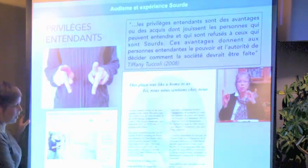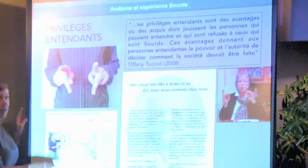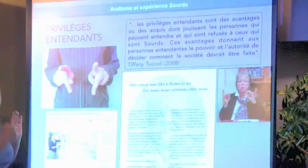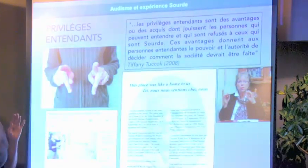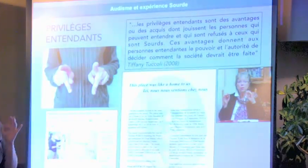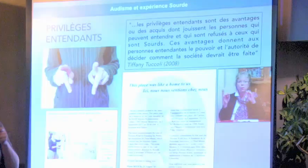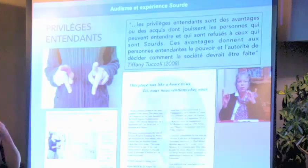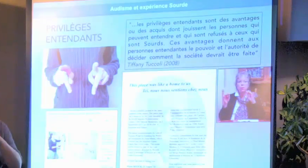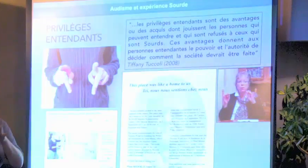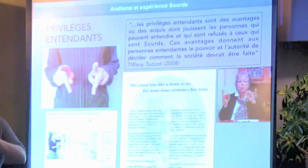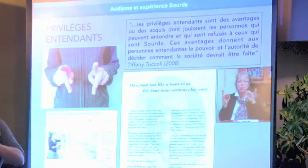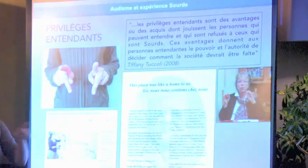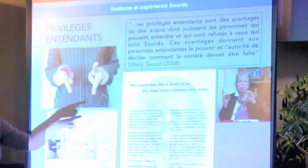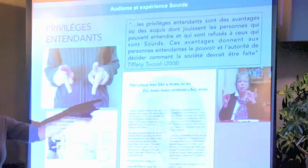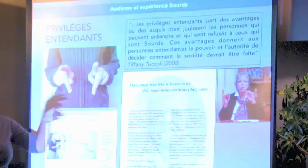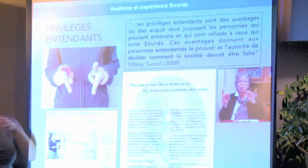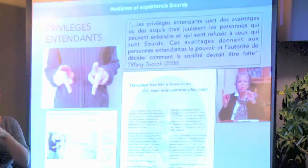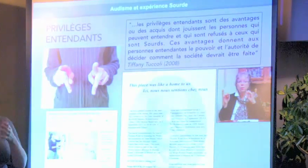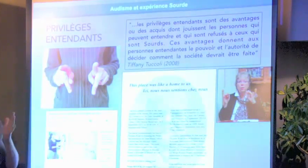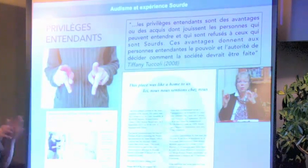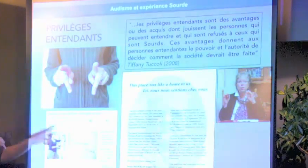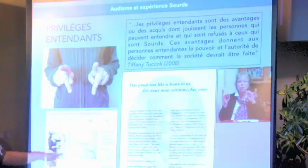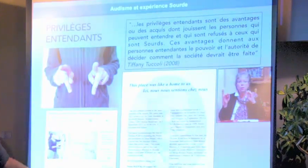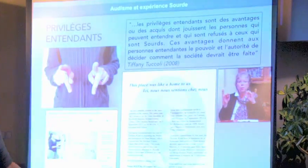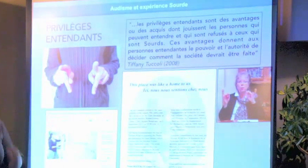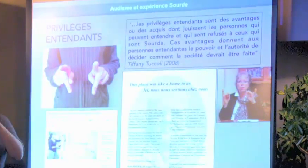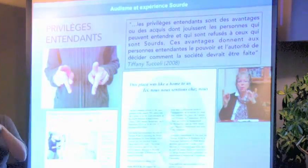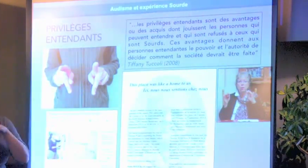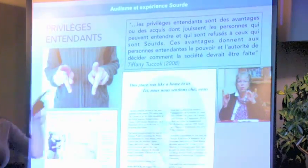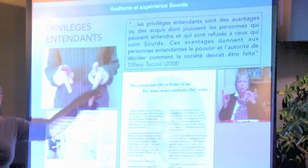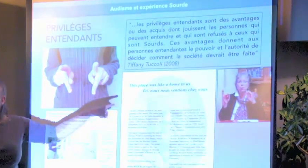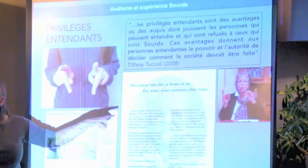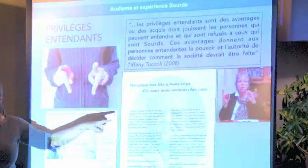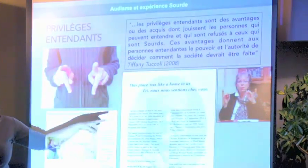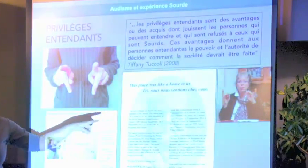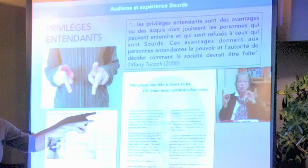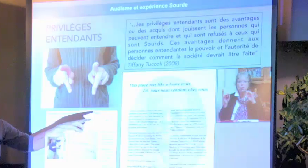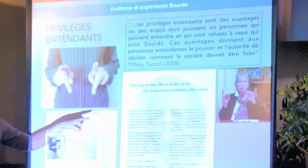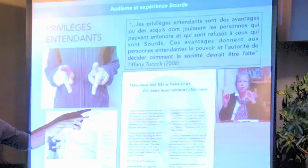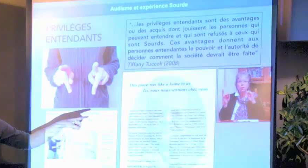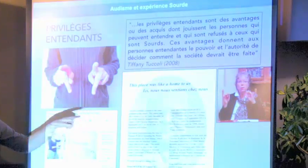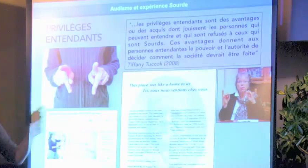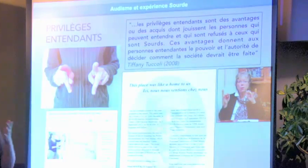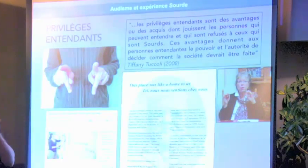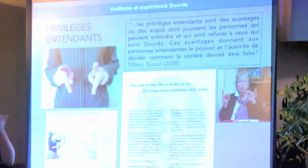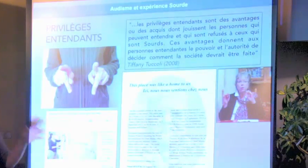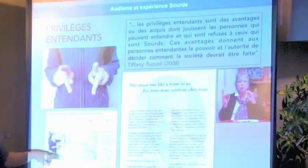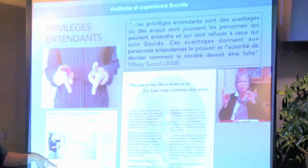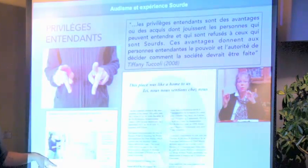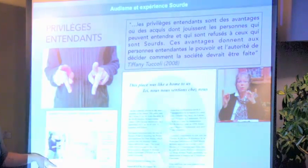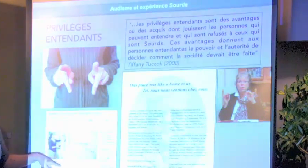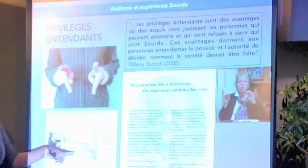qu'effectivement, l'histoire des sourds, c'est important pour retrouver nos origines, nos racines. Et en fait, on nommait jamais